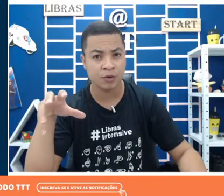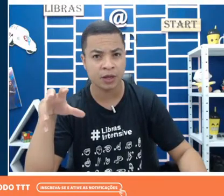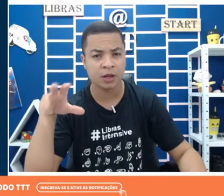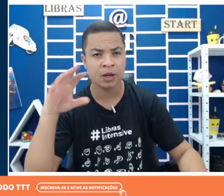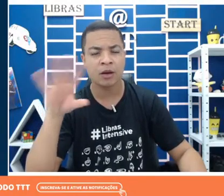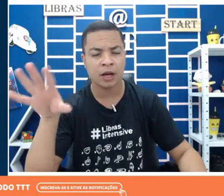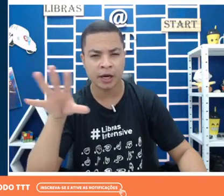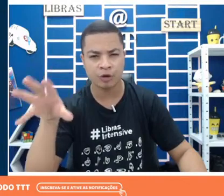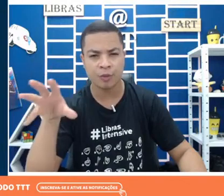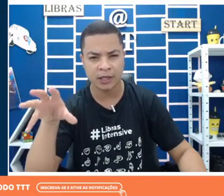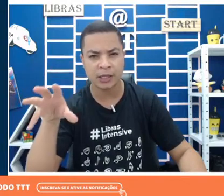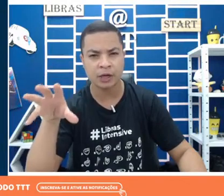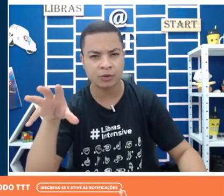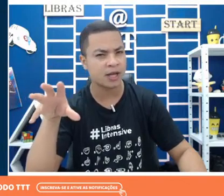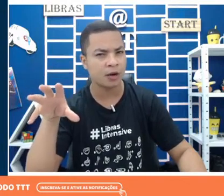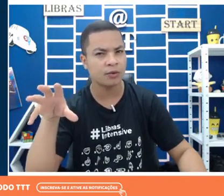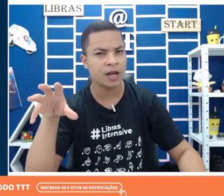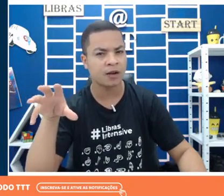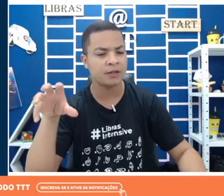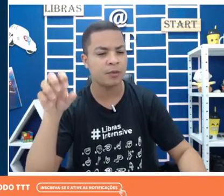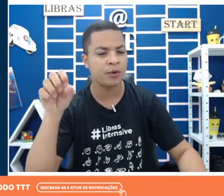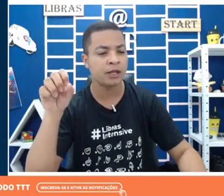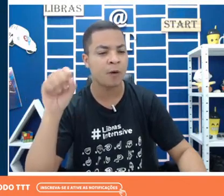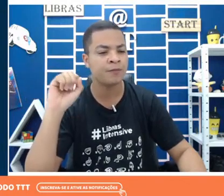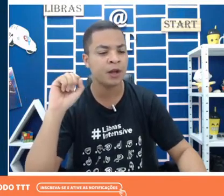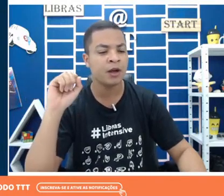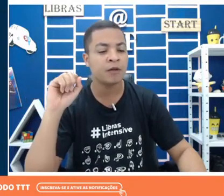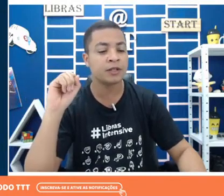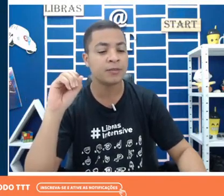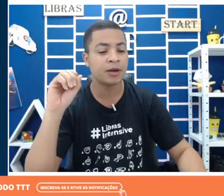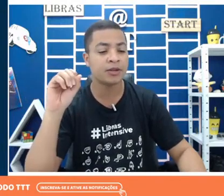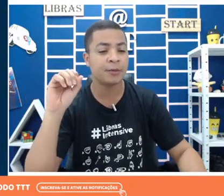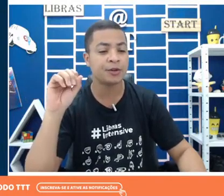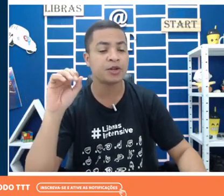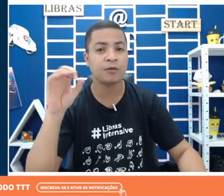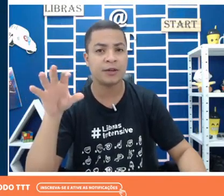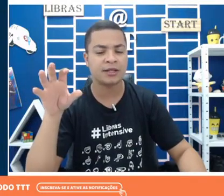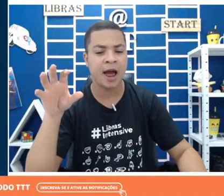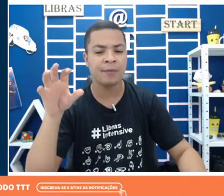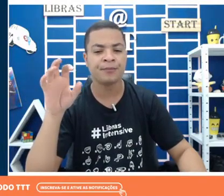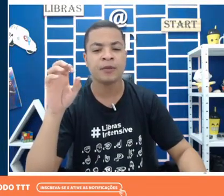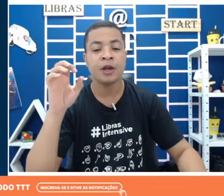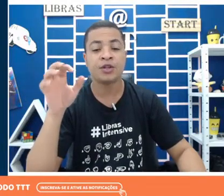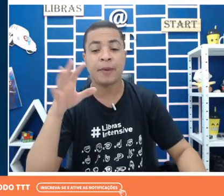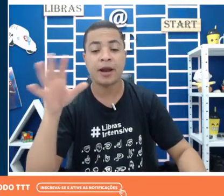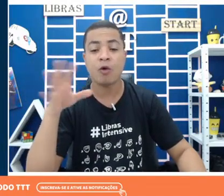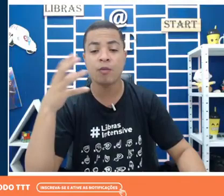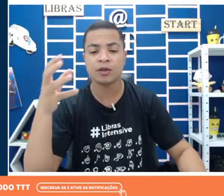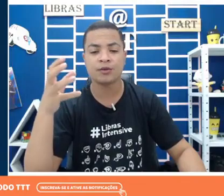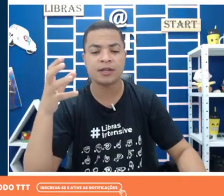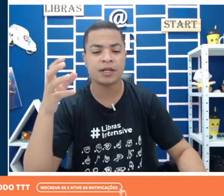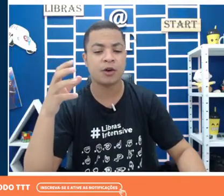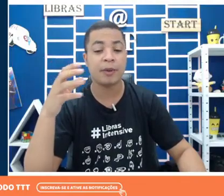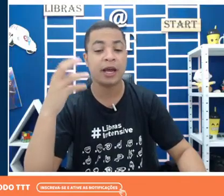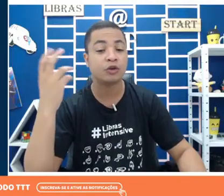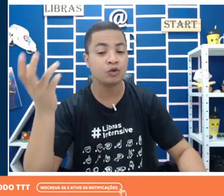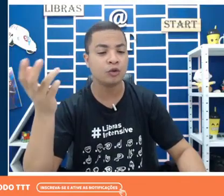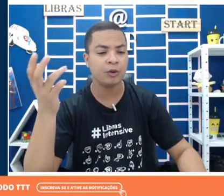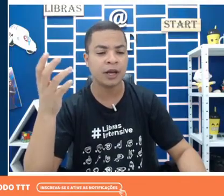do Facebook? Aquele grupo restrito dos alunos lá no Facebook, então. Vocês mandam sempre suas dúvidas lá. Eu separei algumas